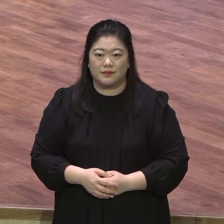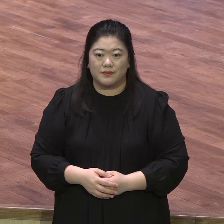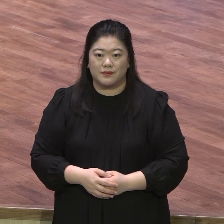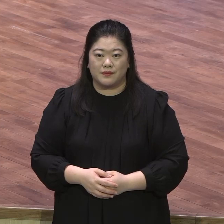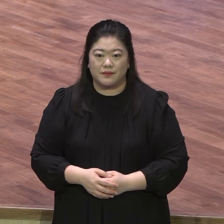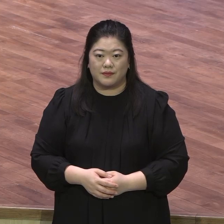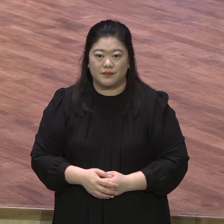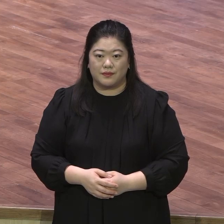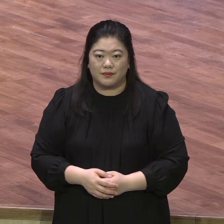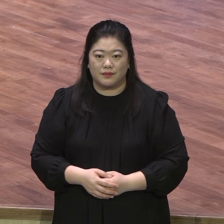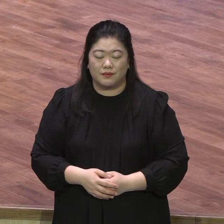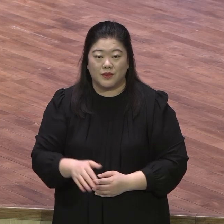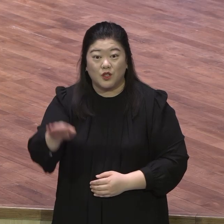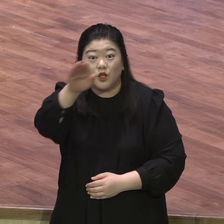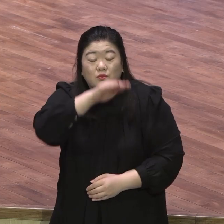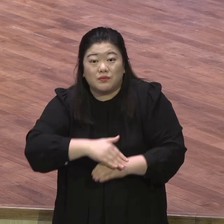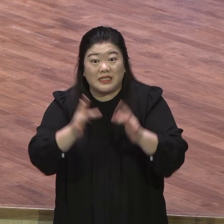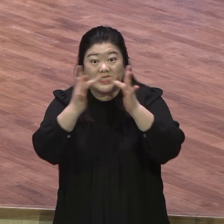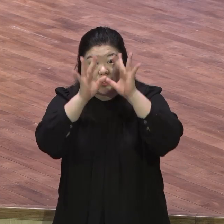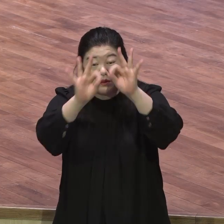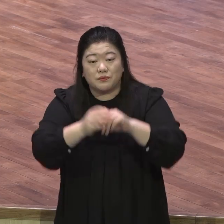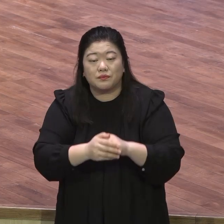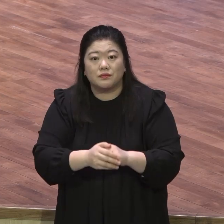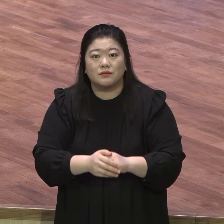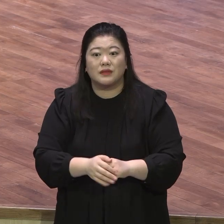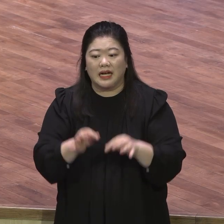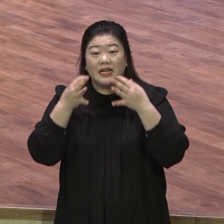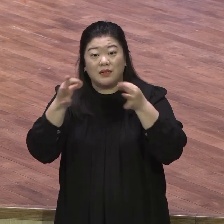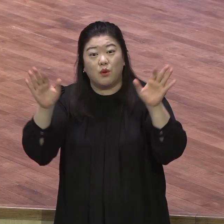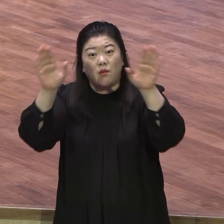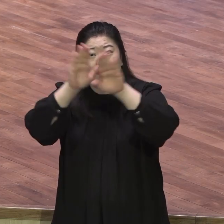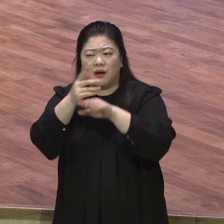온라인 예배는 하나님께 드려야 되겠다. 성령의 사람이에요.